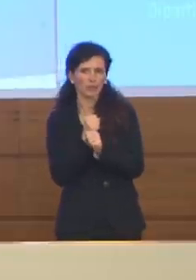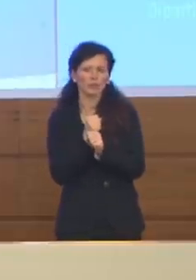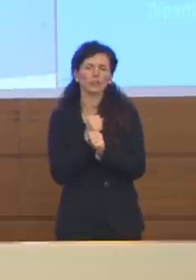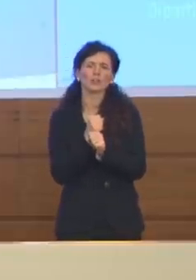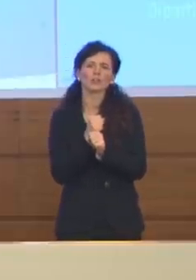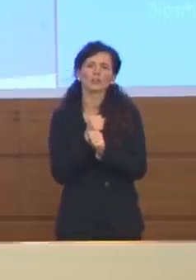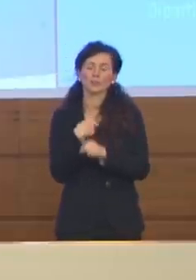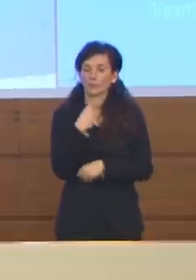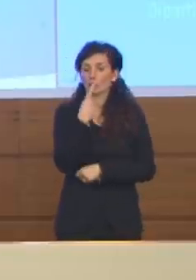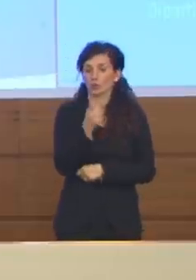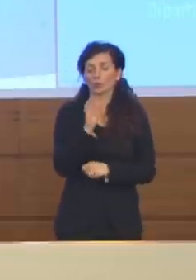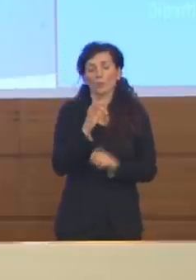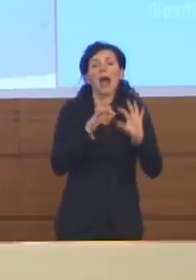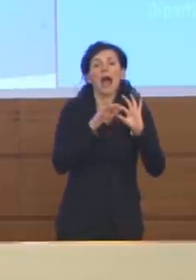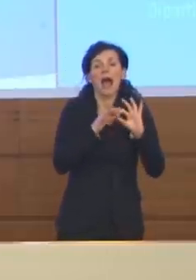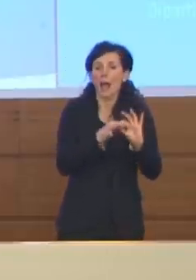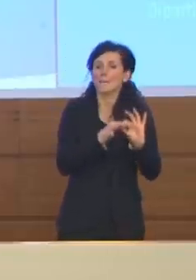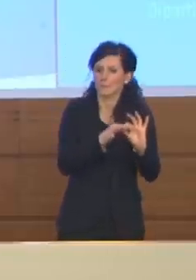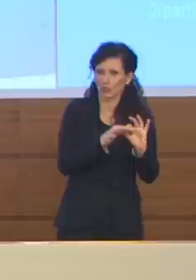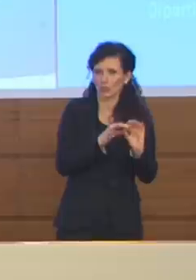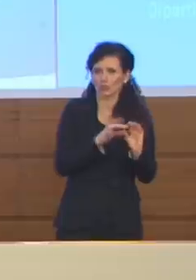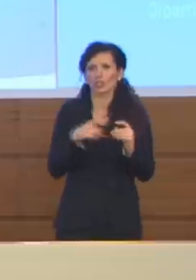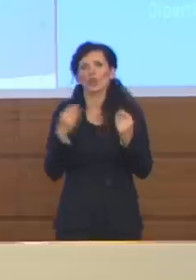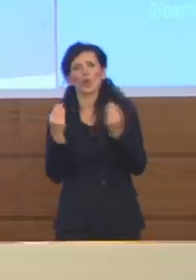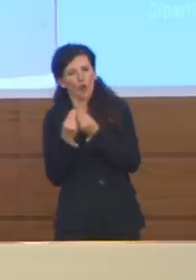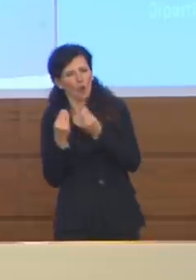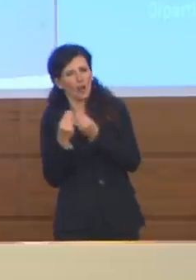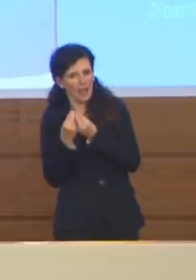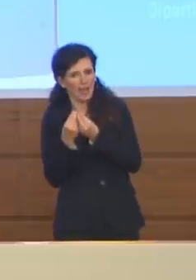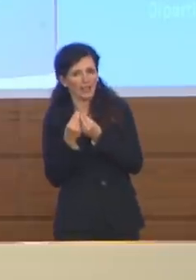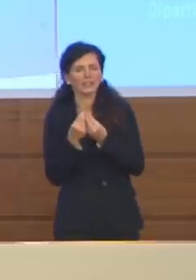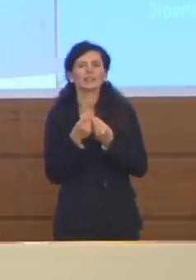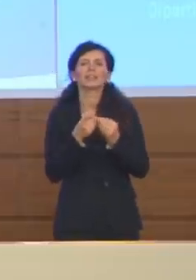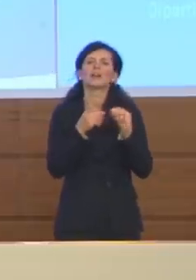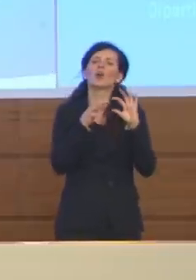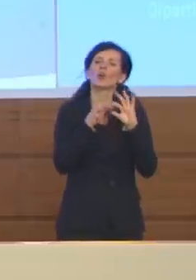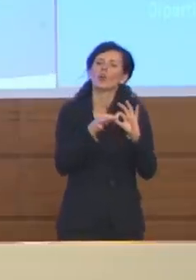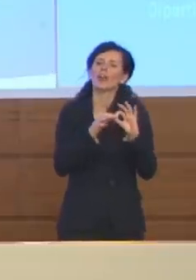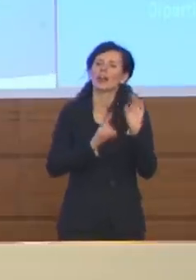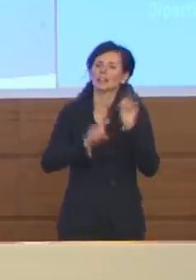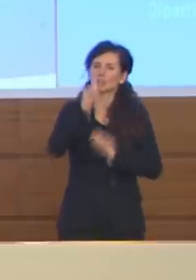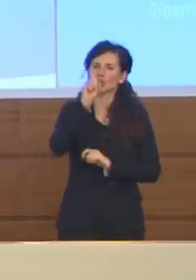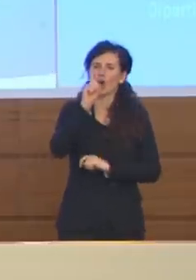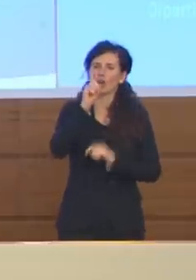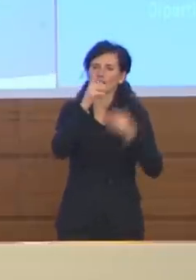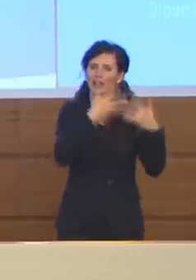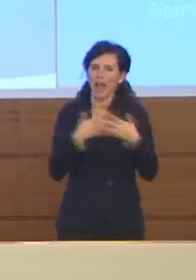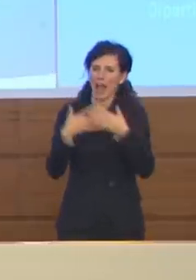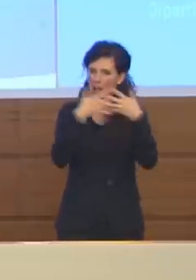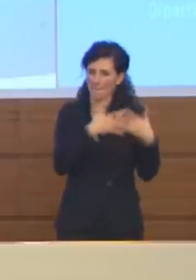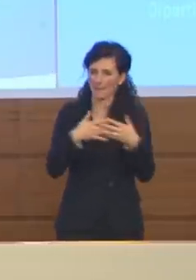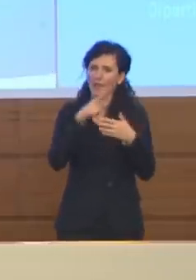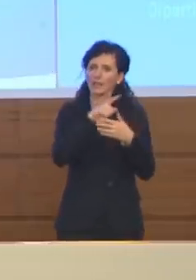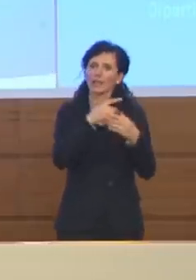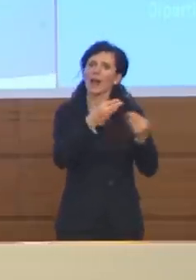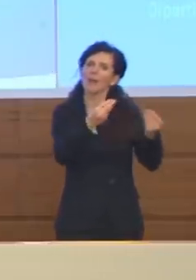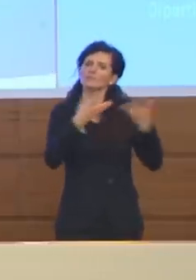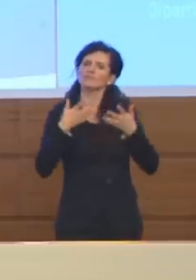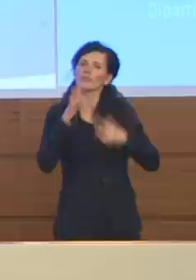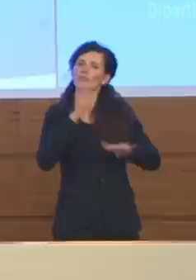usato il termine amici e poi colleghi nord americani hanno diffuso con noi